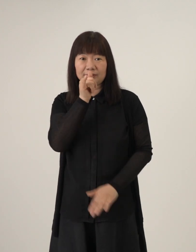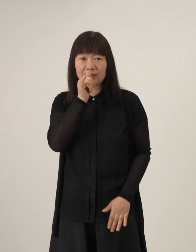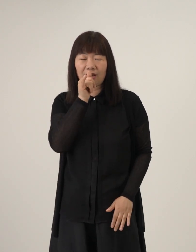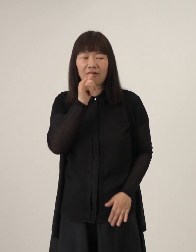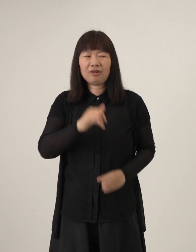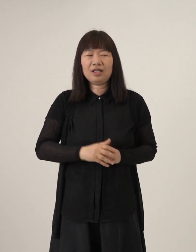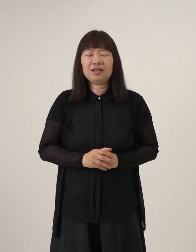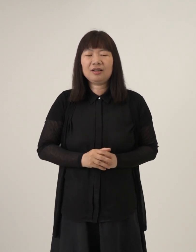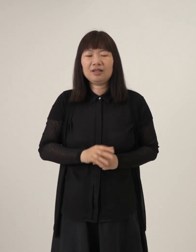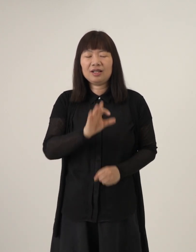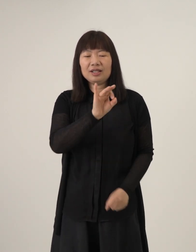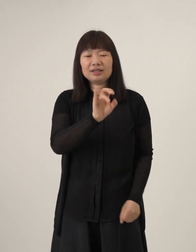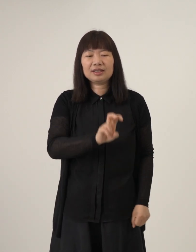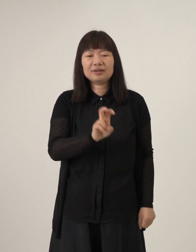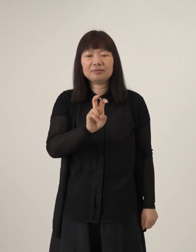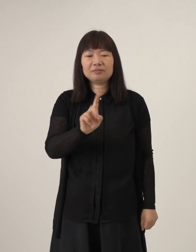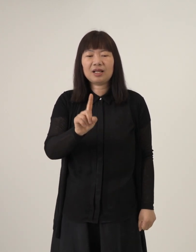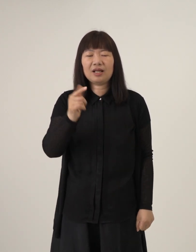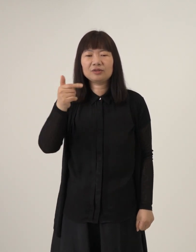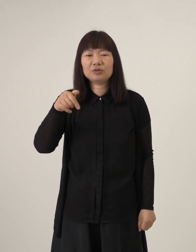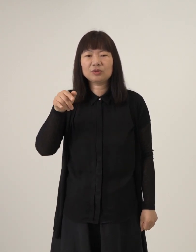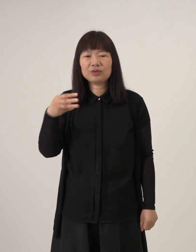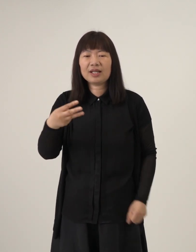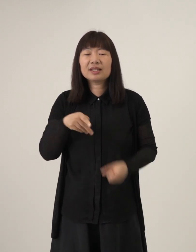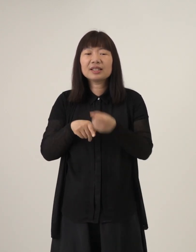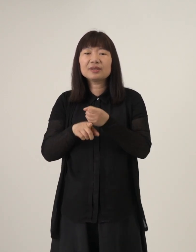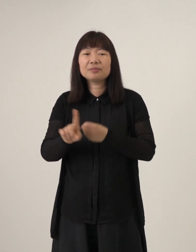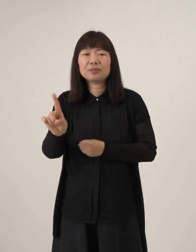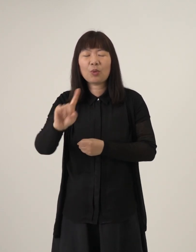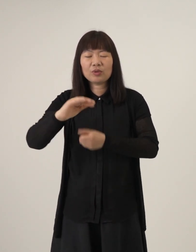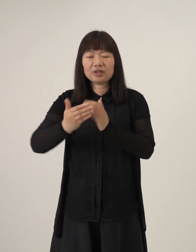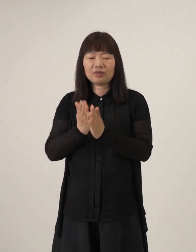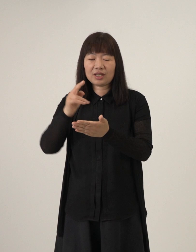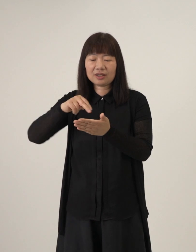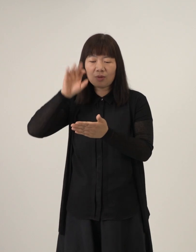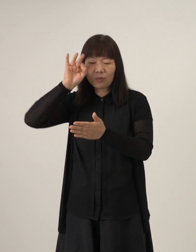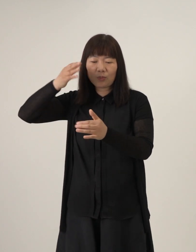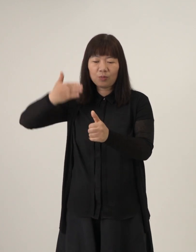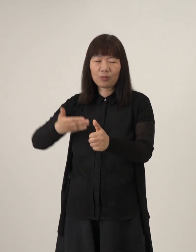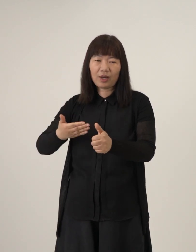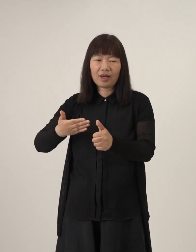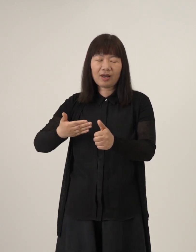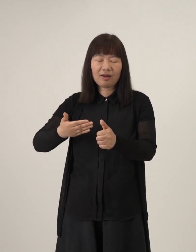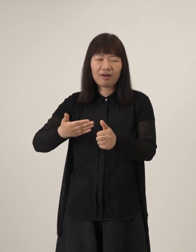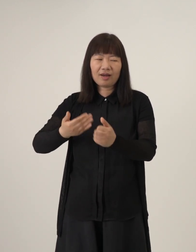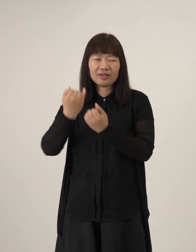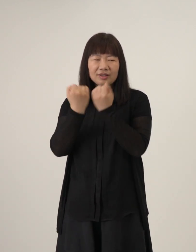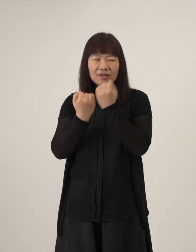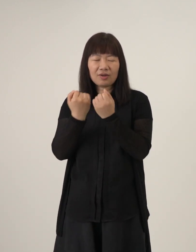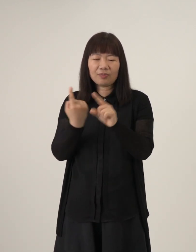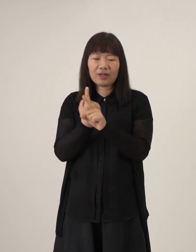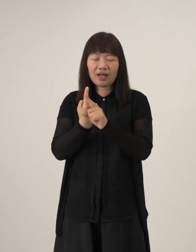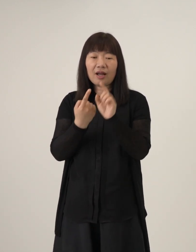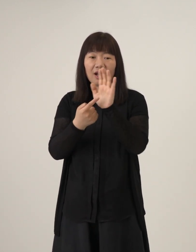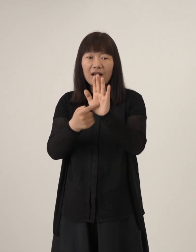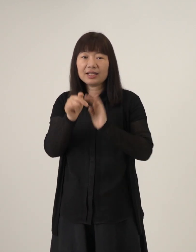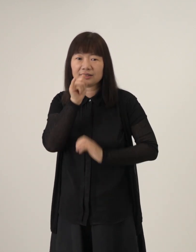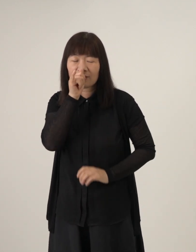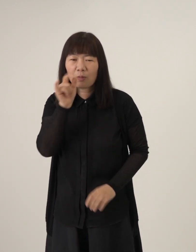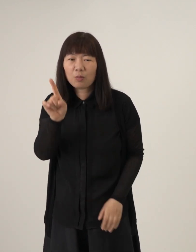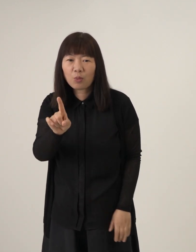그러면 임마누엘이라는 뜻이 뭐냐? 성경을 보십시다. 이렇게 주석을 해놨어요. 번역한